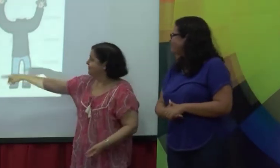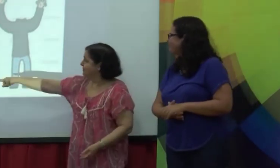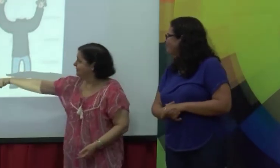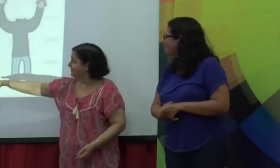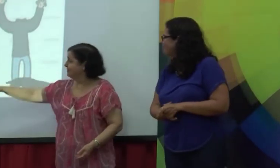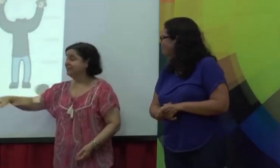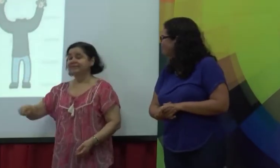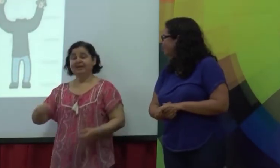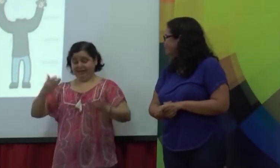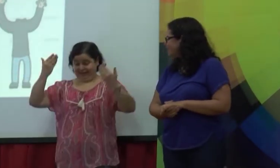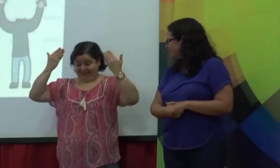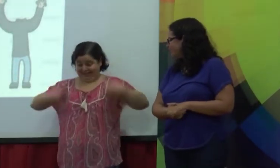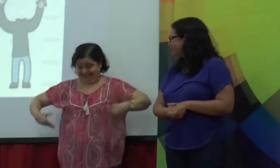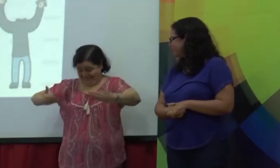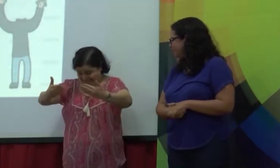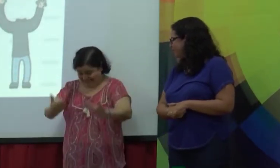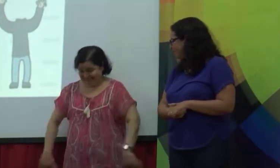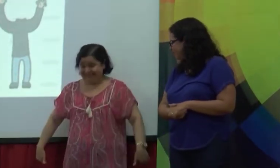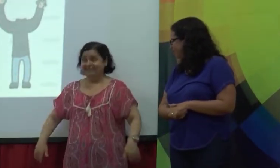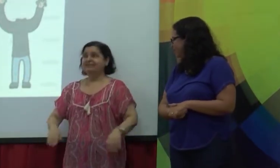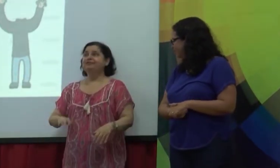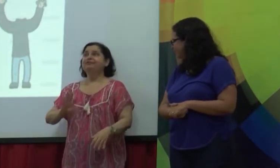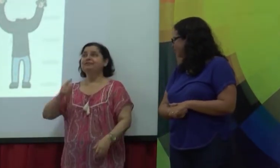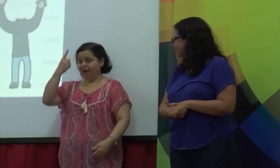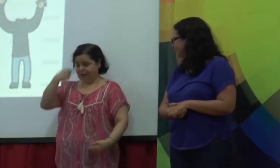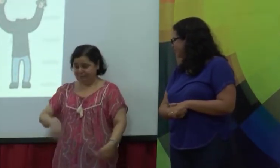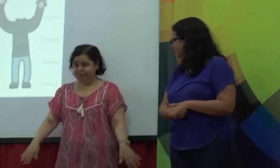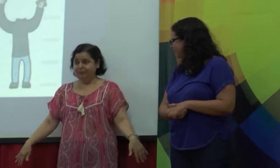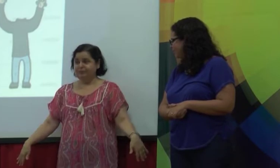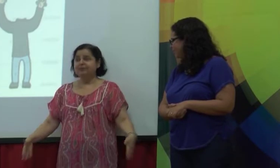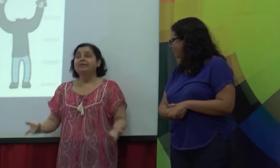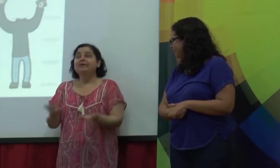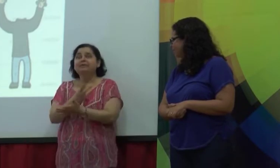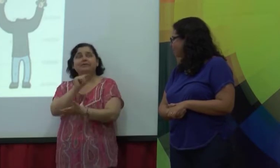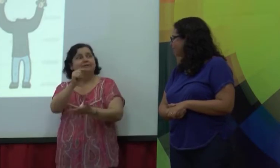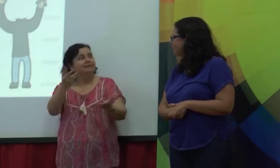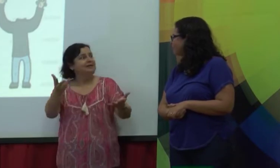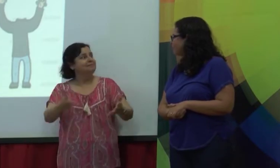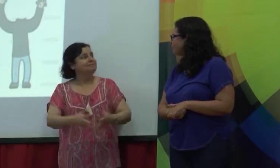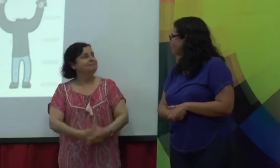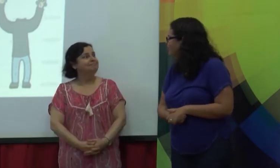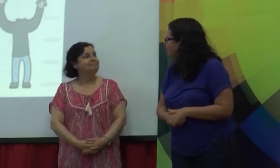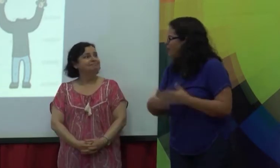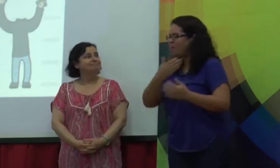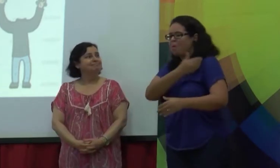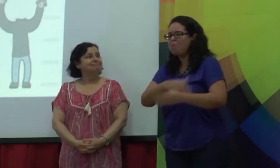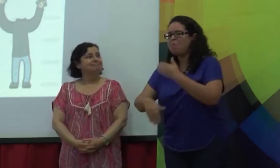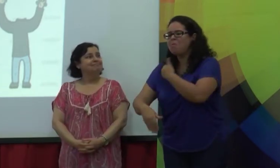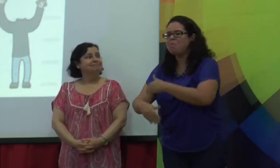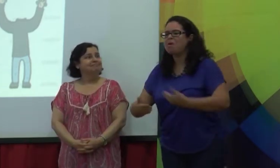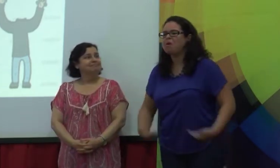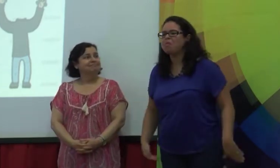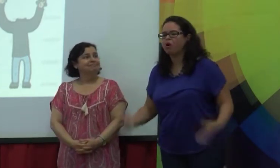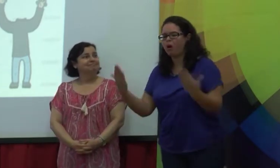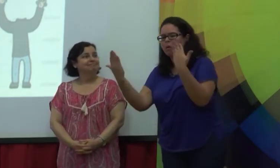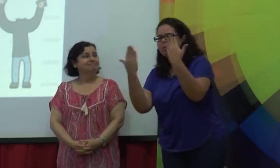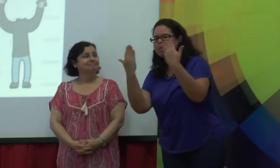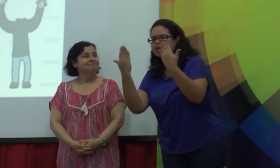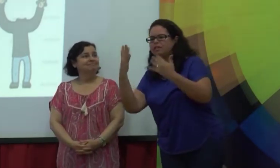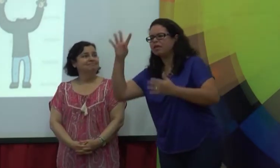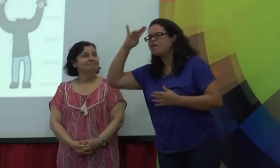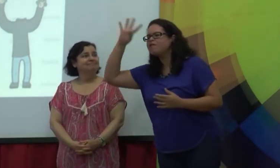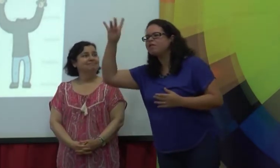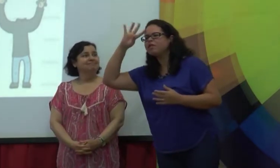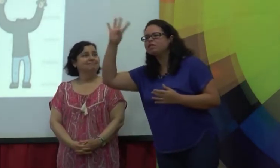Né? E se eu tiro os meus membros, como eu vou caminhar? Como é que eu vou viver?